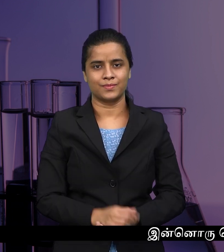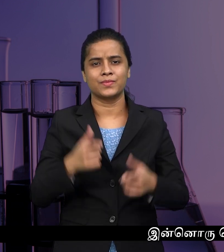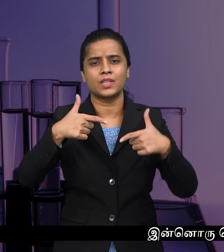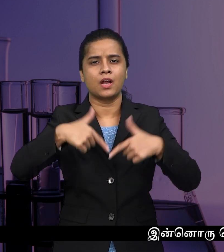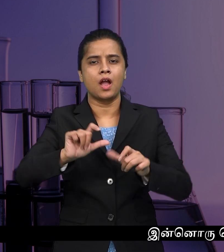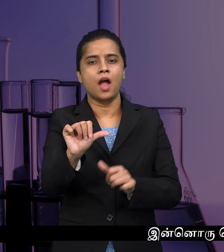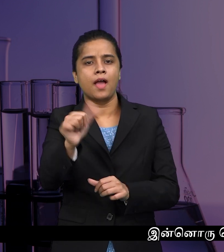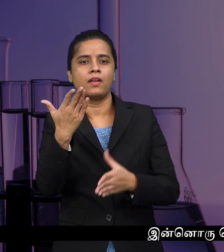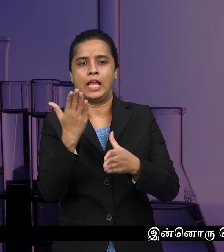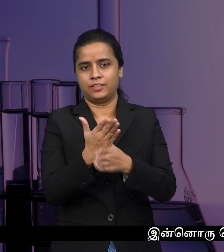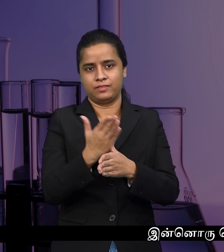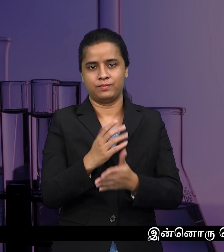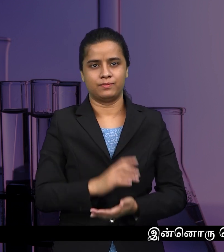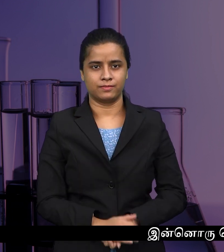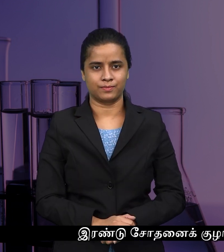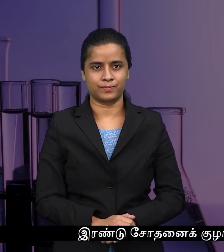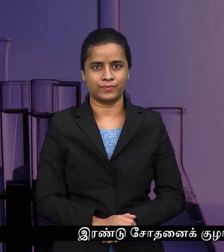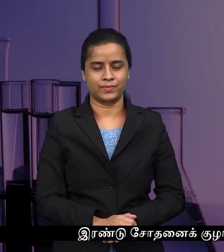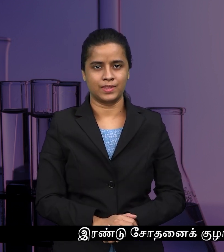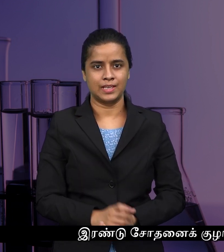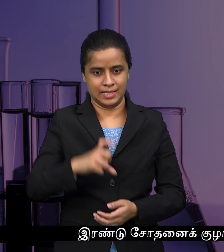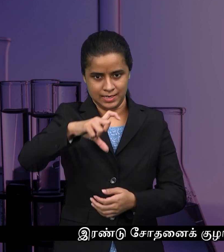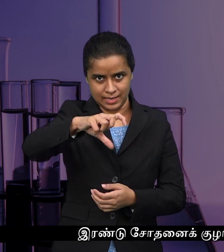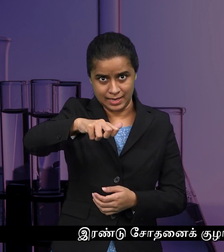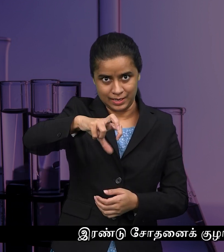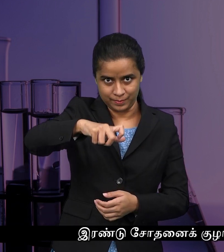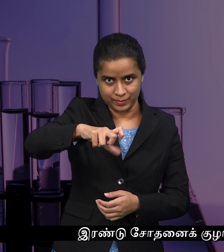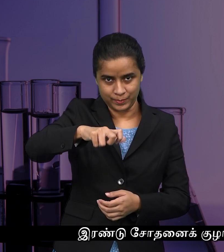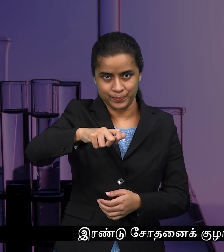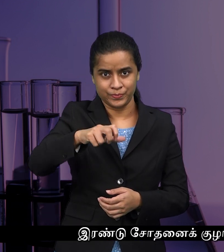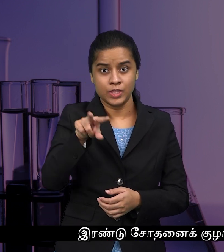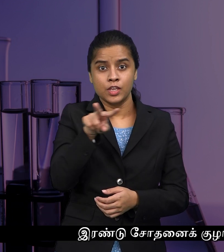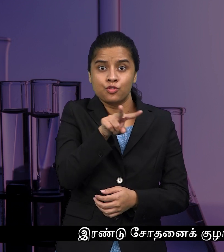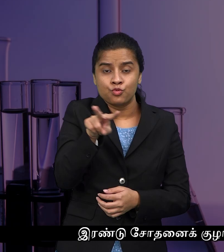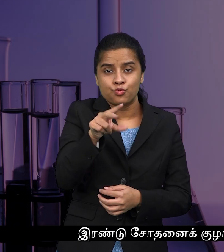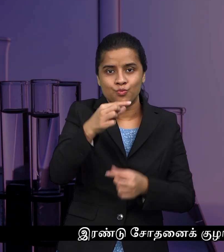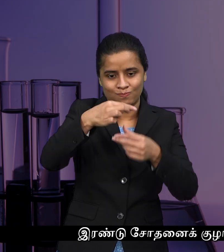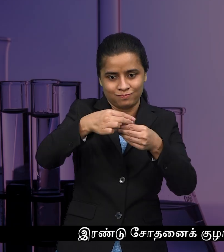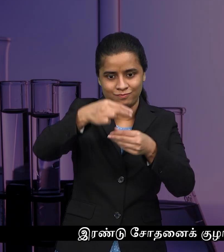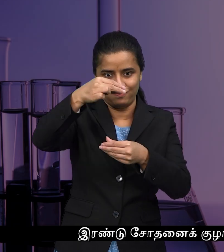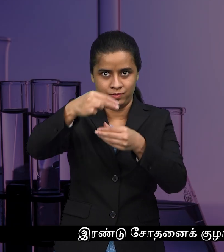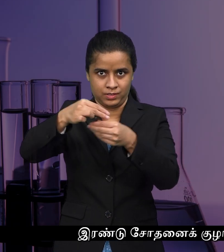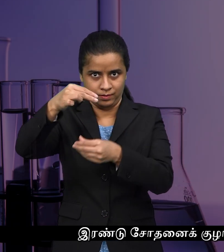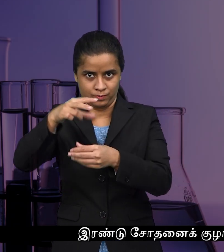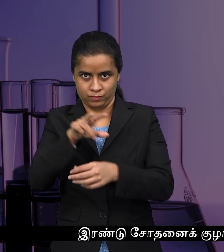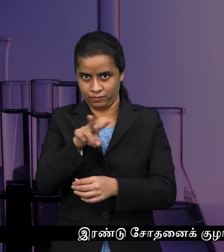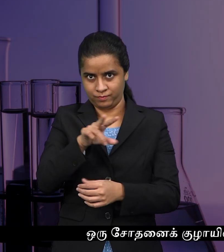இன்னொரு செயல்முறை செய்வோம். 2 சோதனை குழாய்களில் எலுமிச்சை சாறை எடுத்து